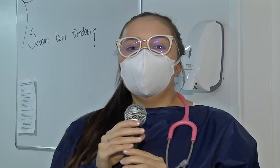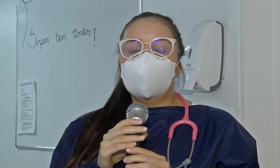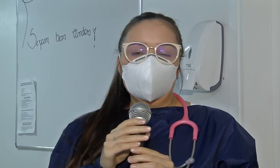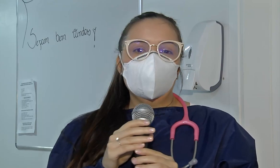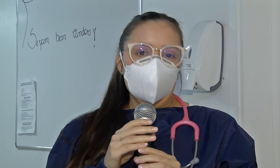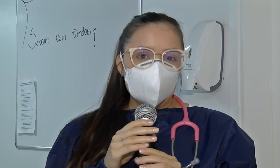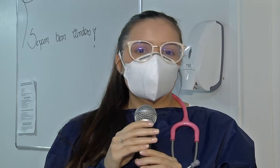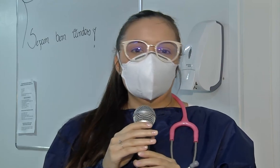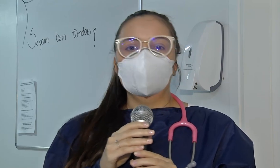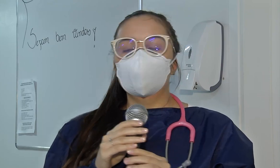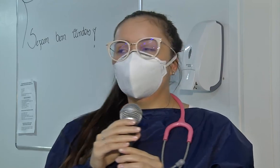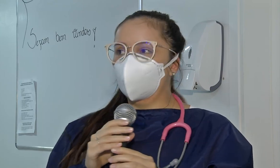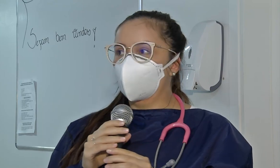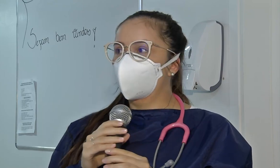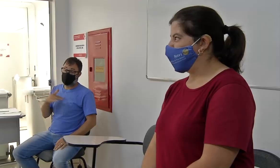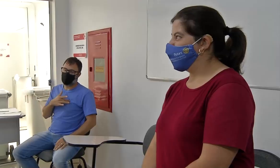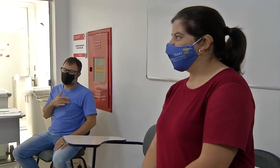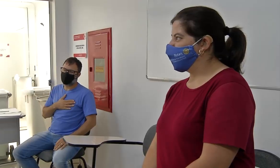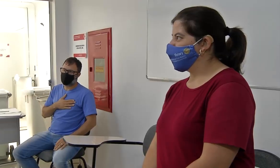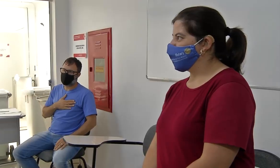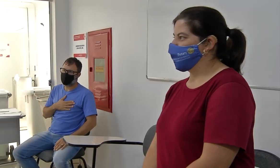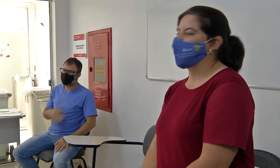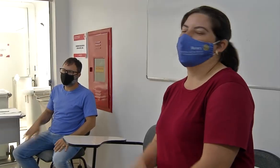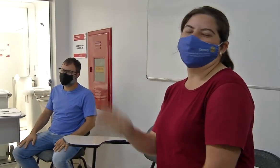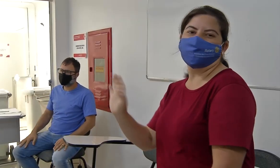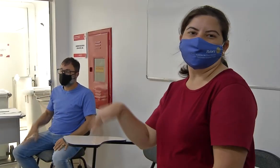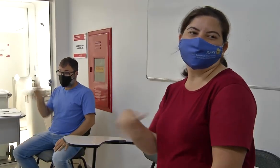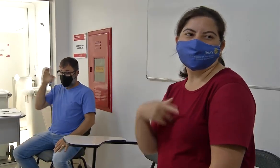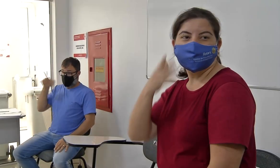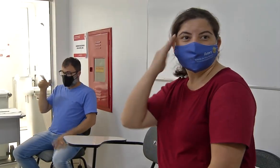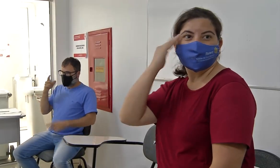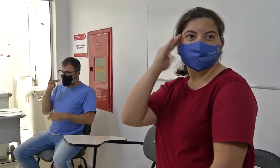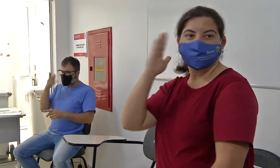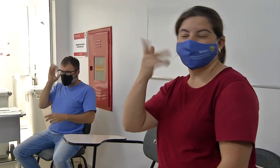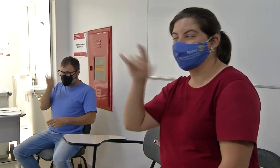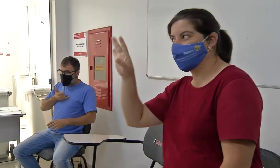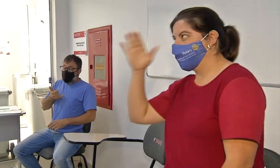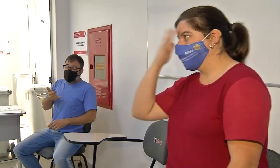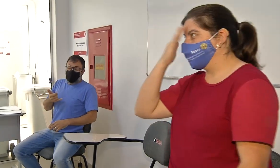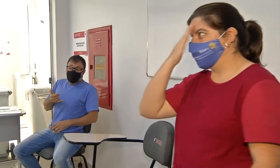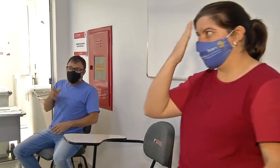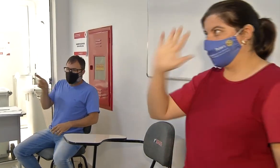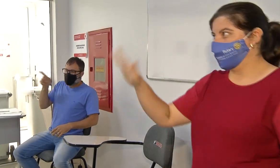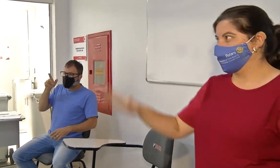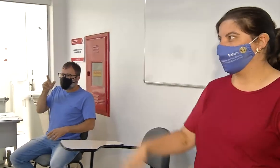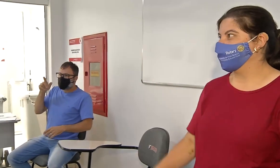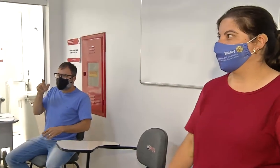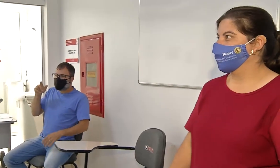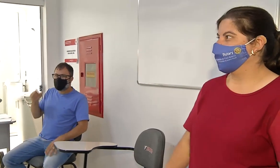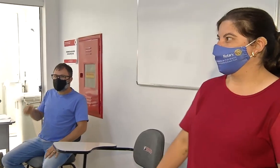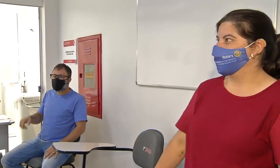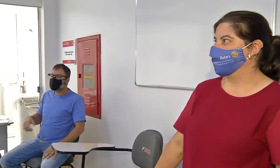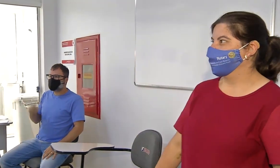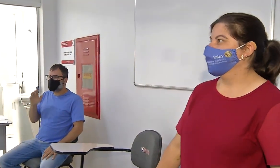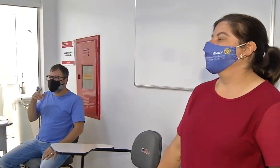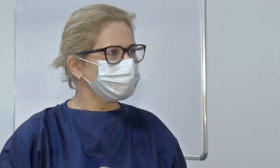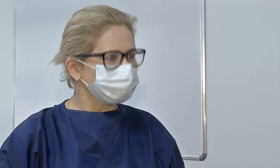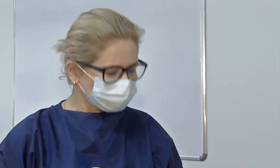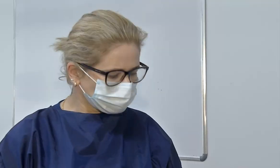e atender os surdos no futuro. Na atividade de sábado, colhemos depoimentos de pessoas surdas que foram atendidas pelos